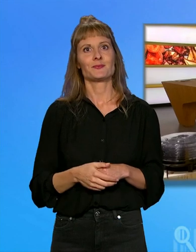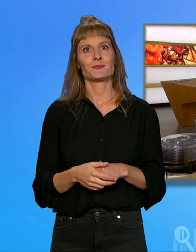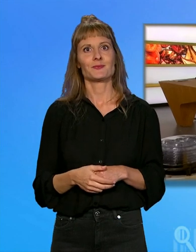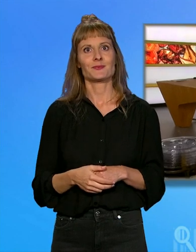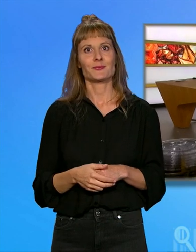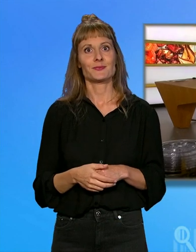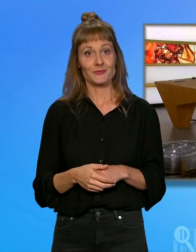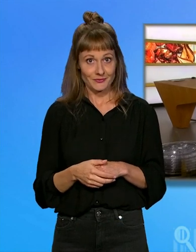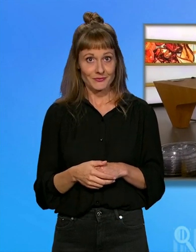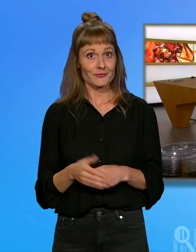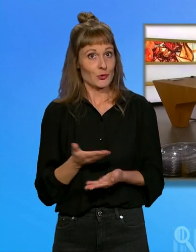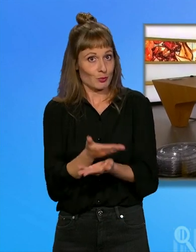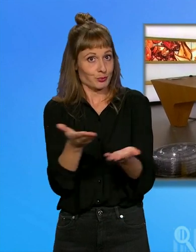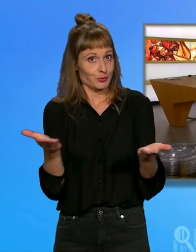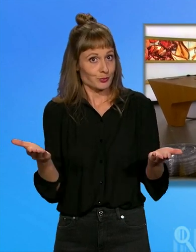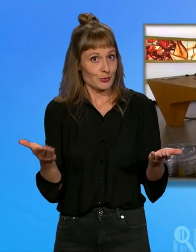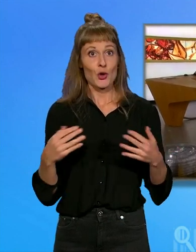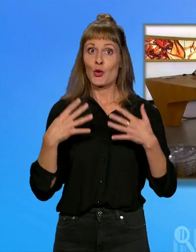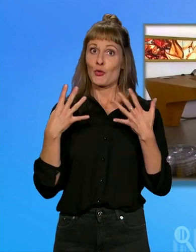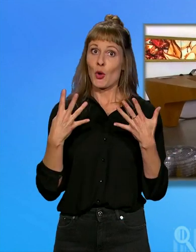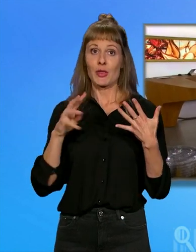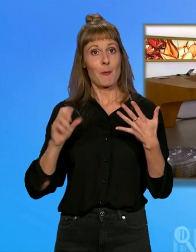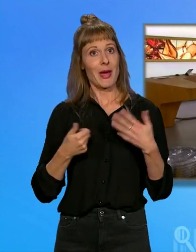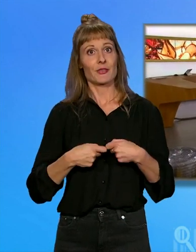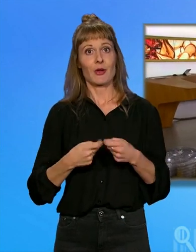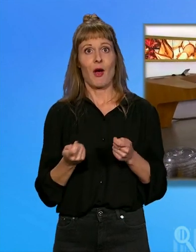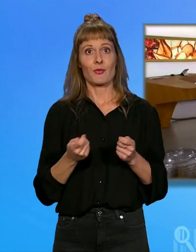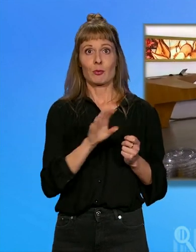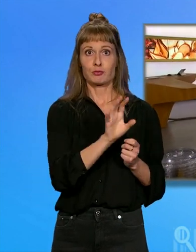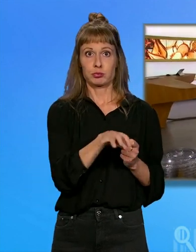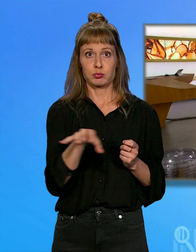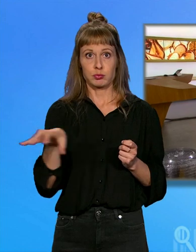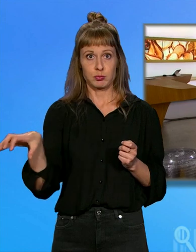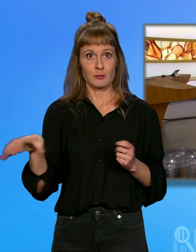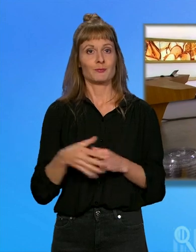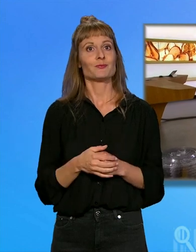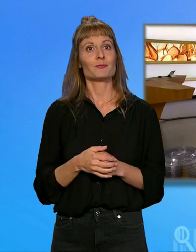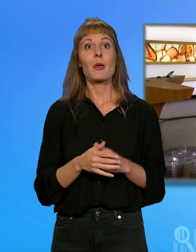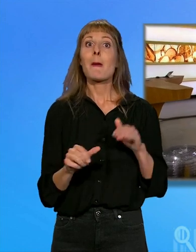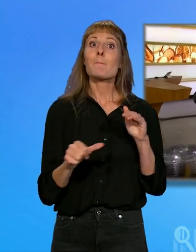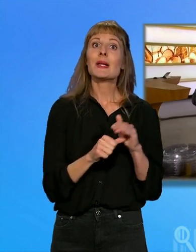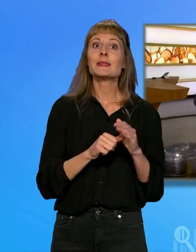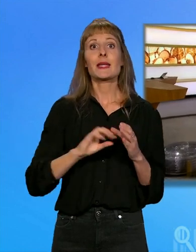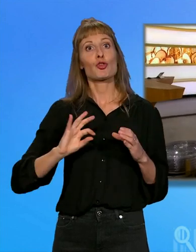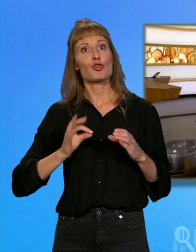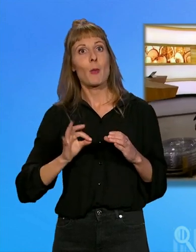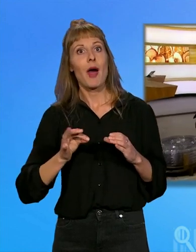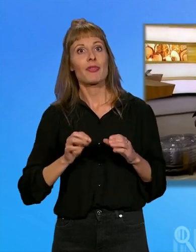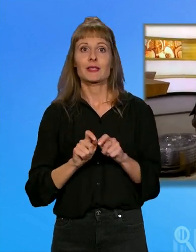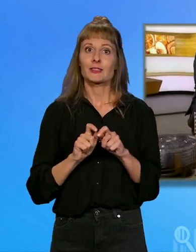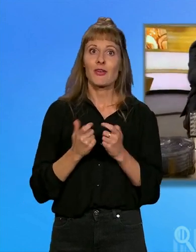Dörrautomaten. Was ihr hier seht, das sind die 9 meistverkauften Geräte. Velo-Automat, Pilze, Tomaten, Zwetschgen